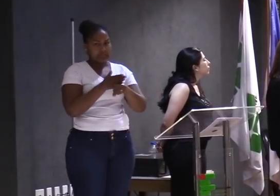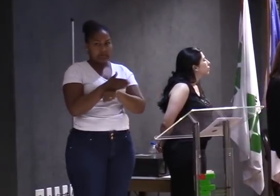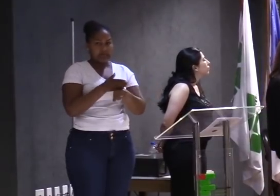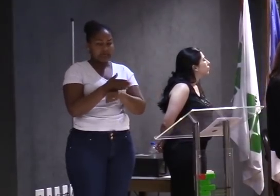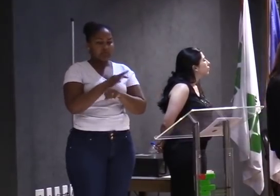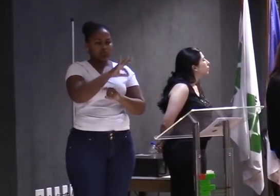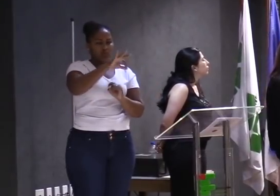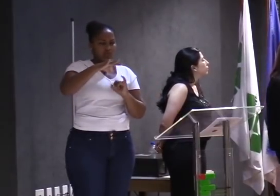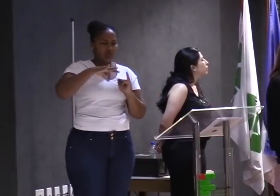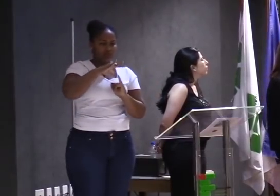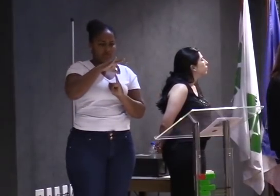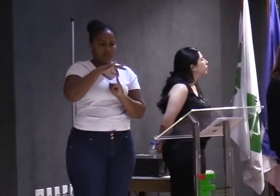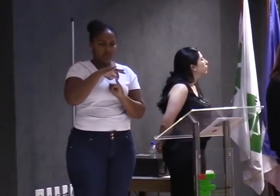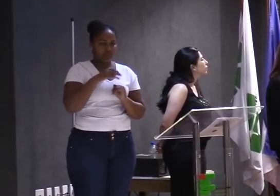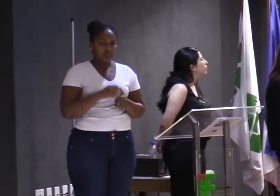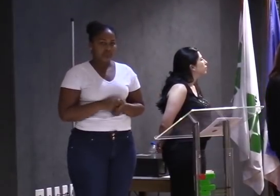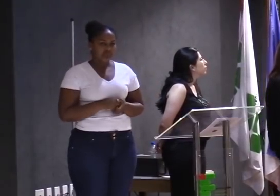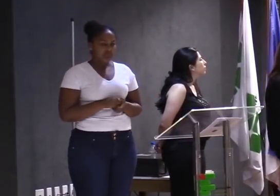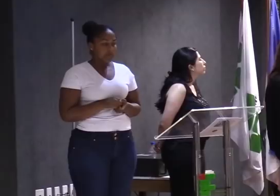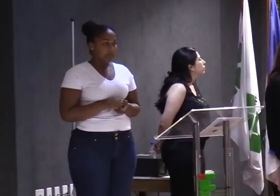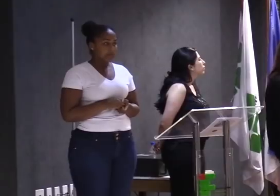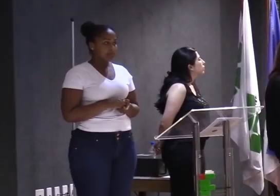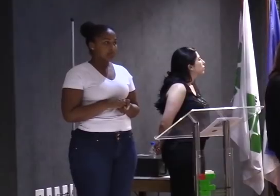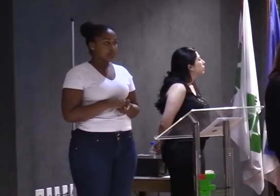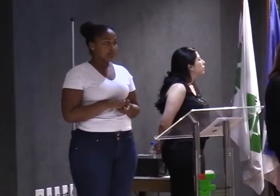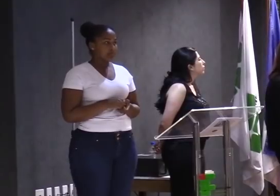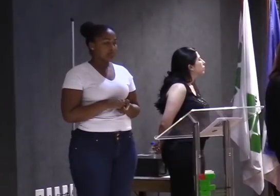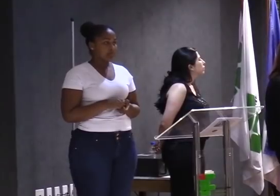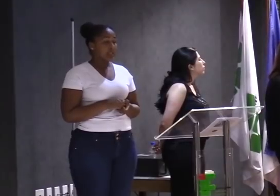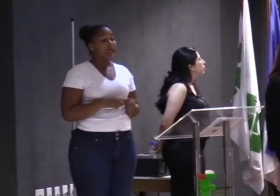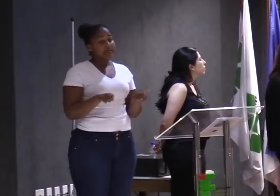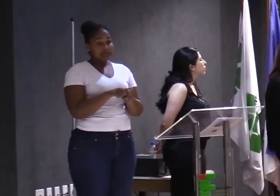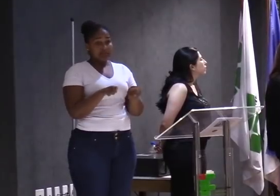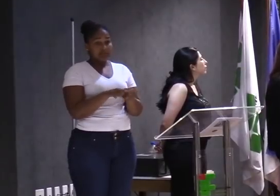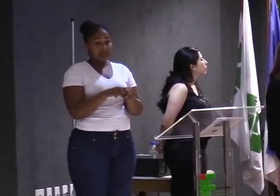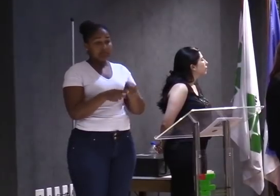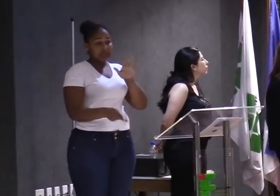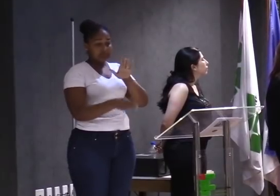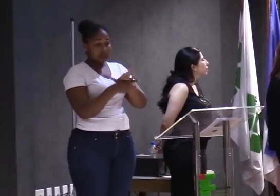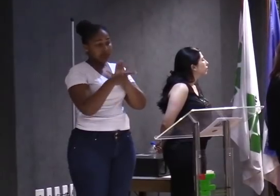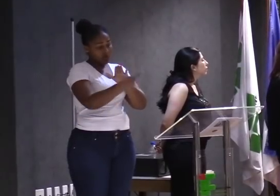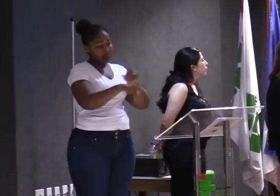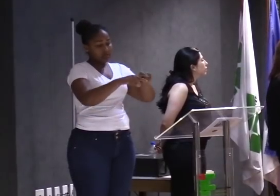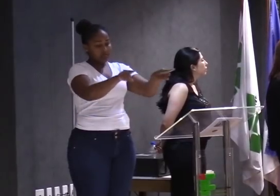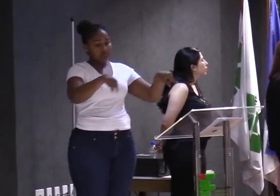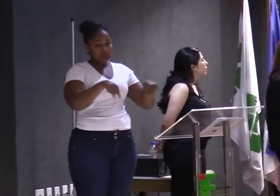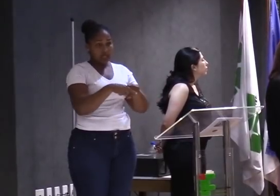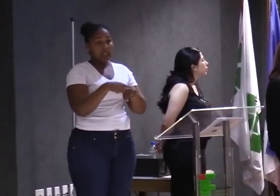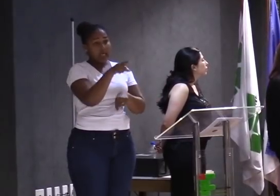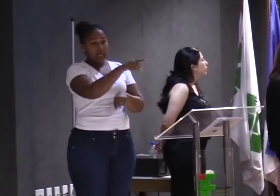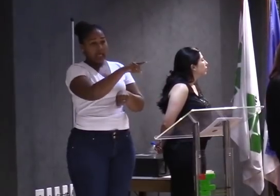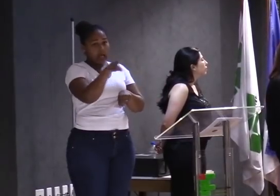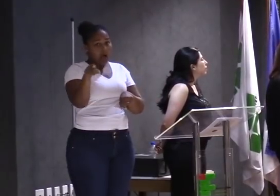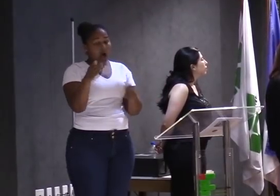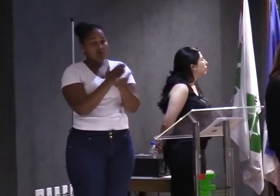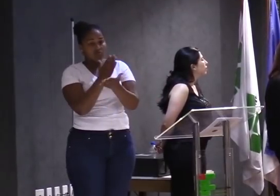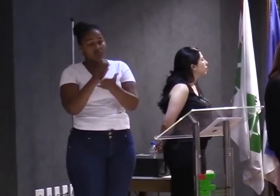que a gente conseguiu implementar, né? E, assim, dentro da minha sala de aula também eu mudei um pouco o meu comportamento. Os meus alunos não são muito,